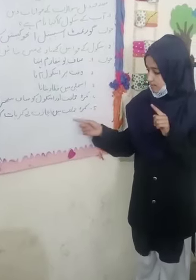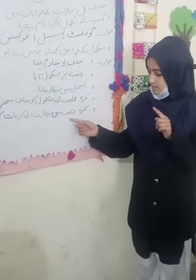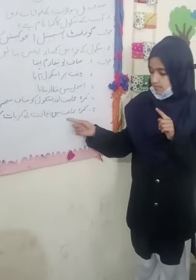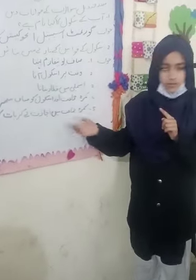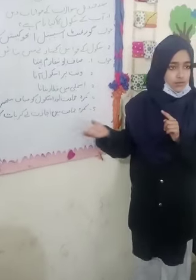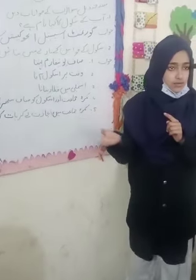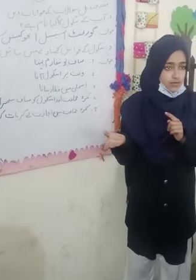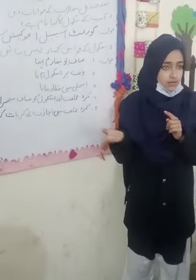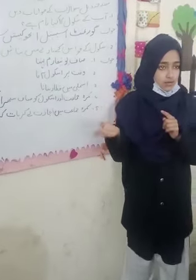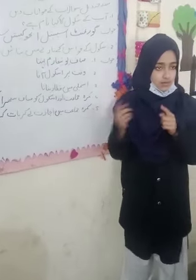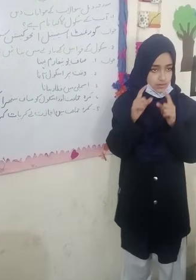जमात